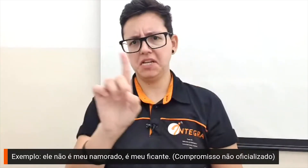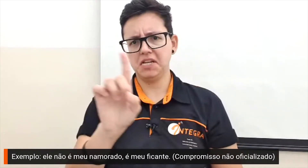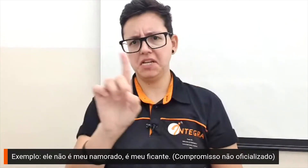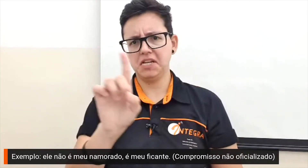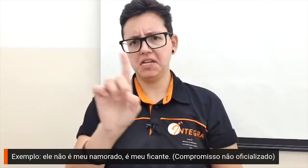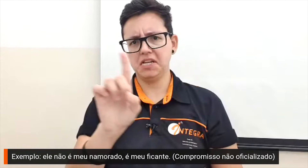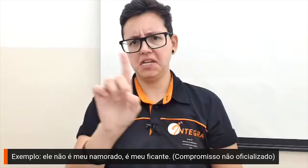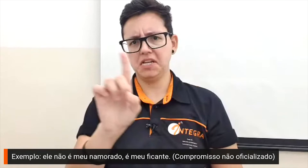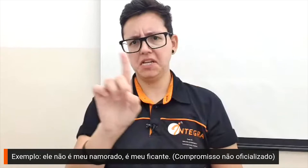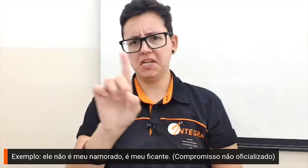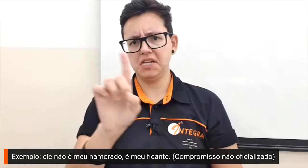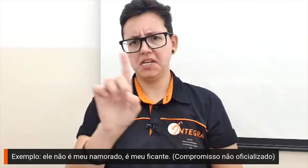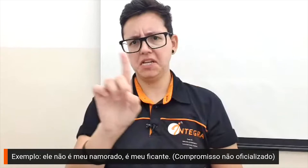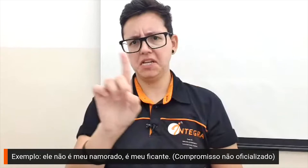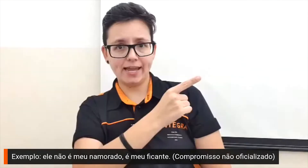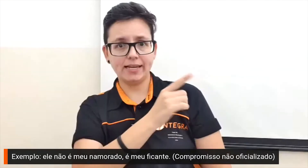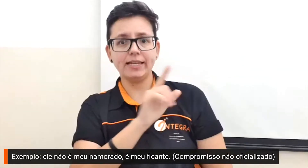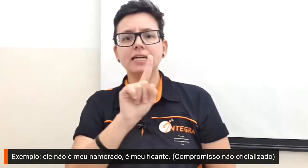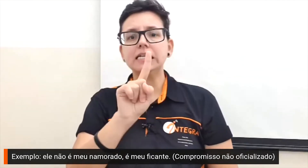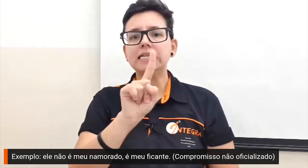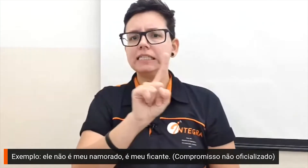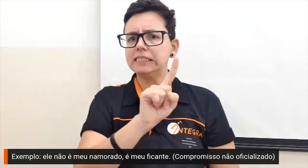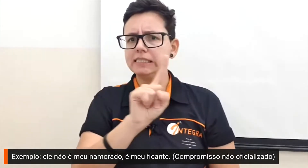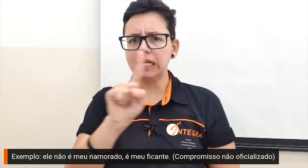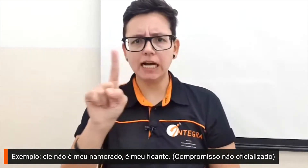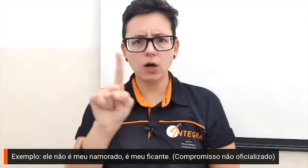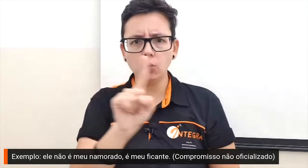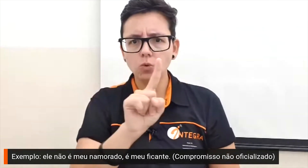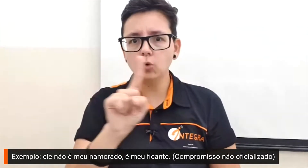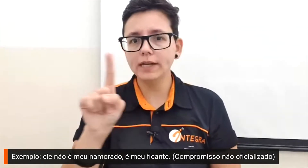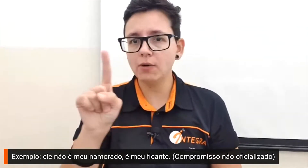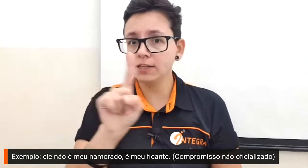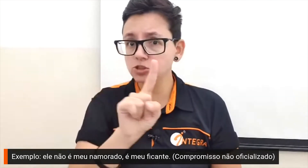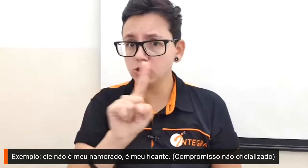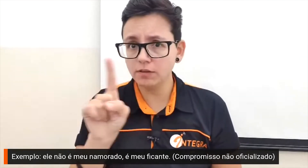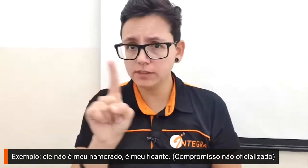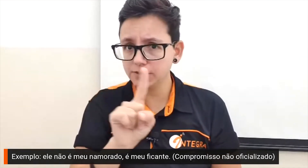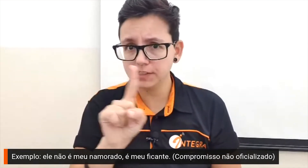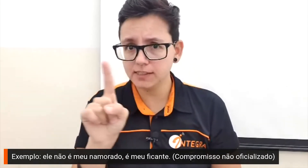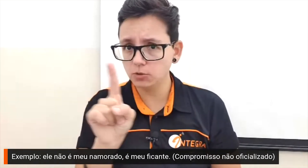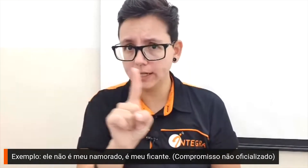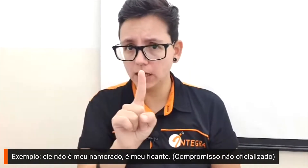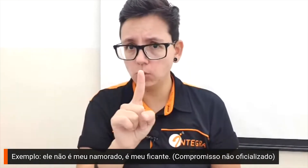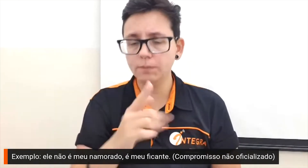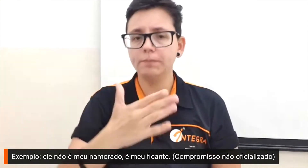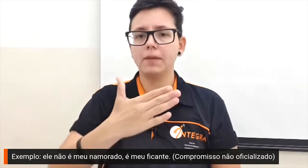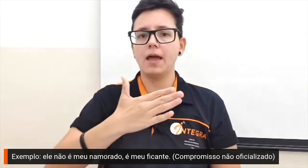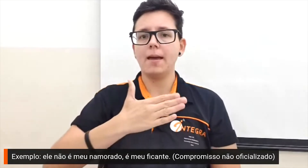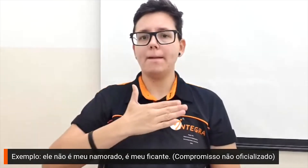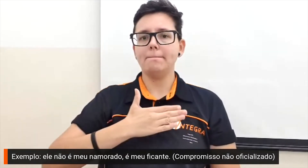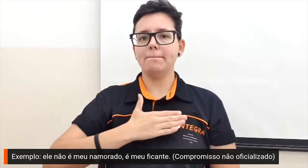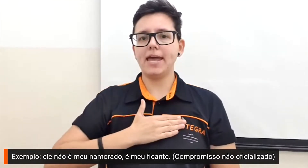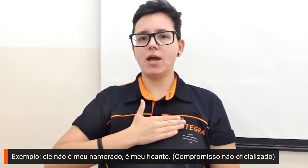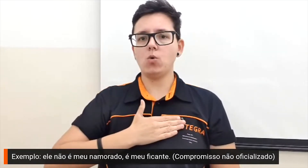faz aí comigo. Ele não, o não é só você fazer um não, meu